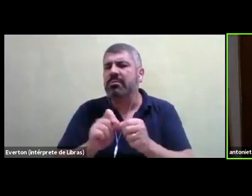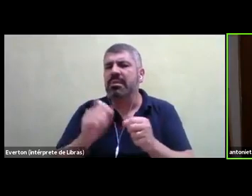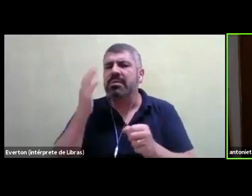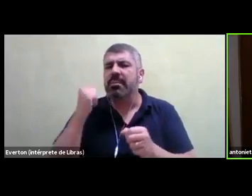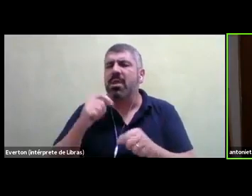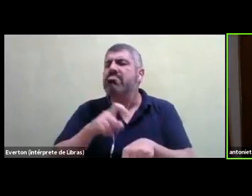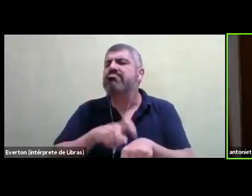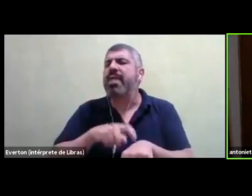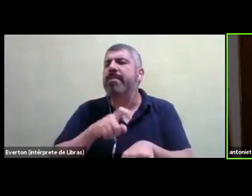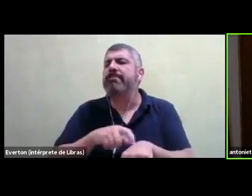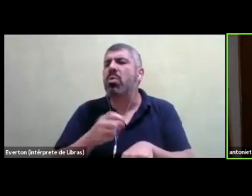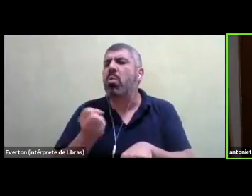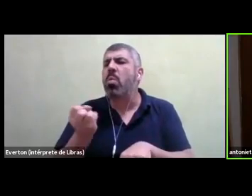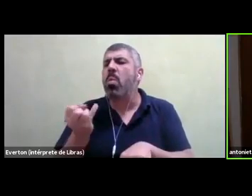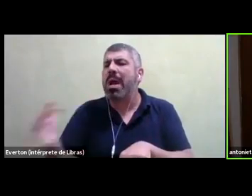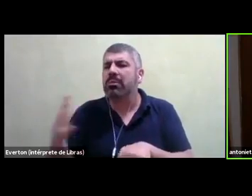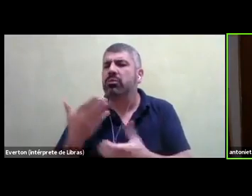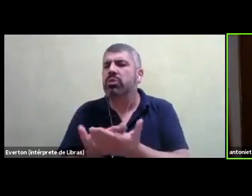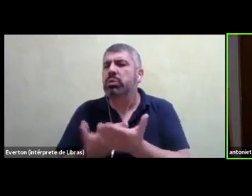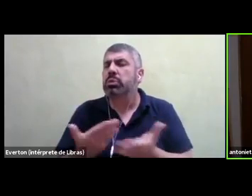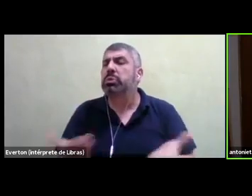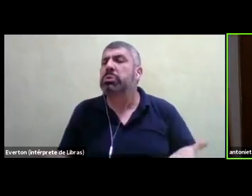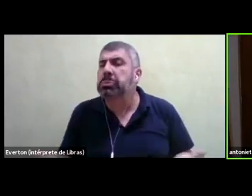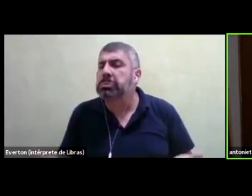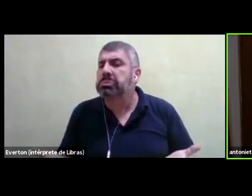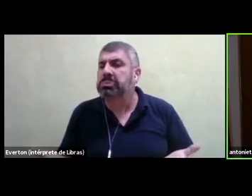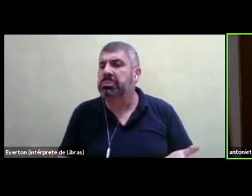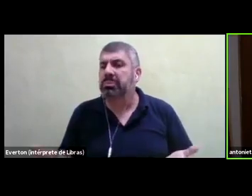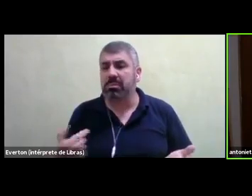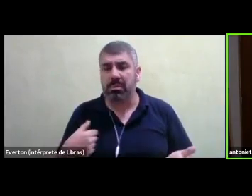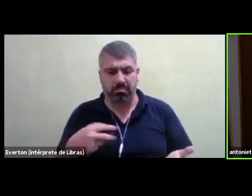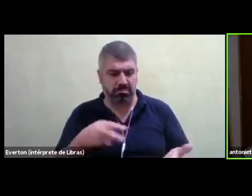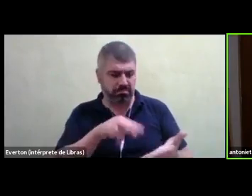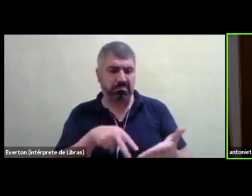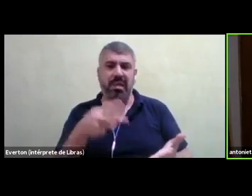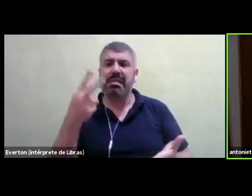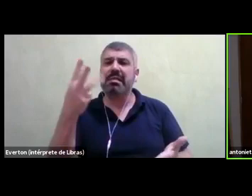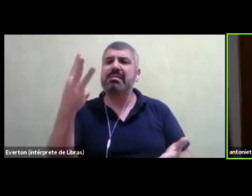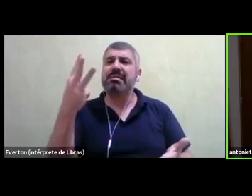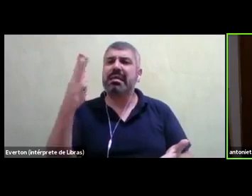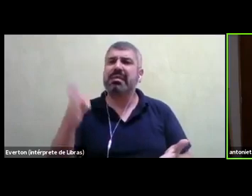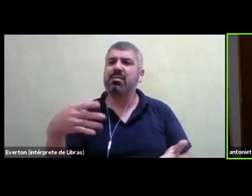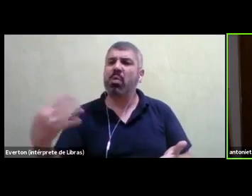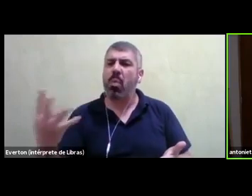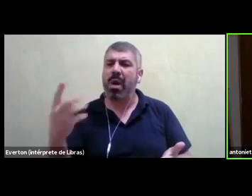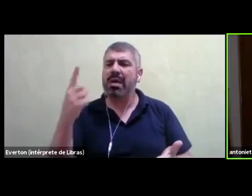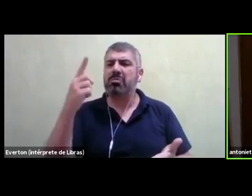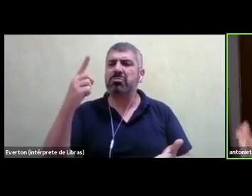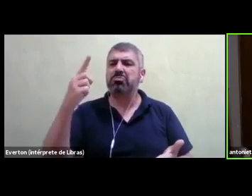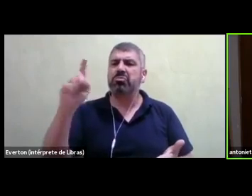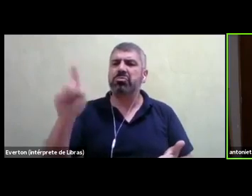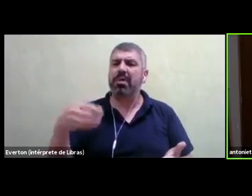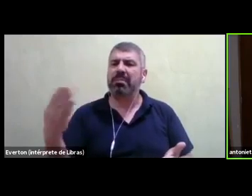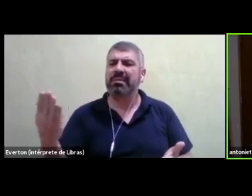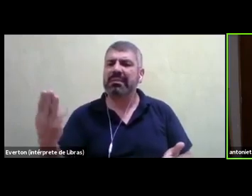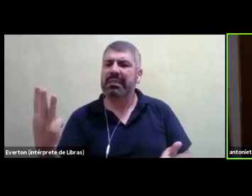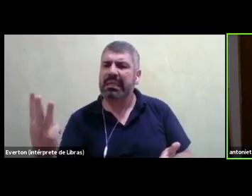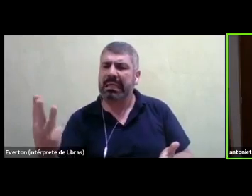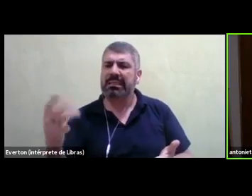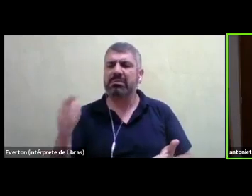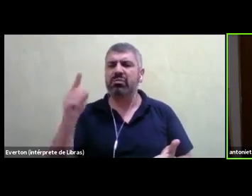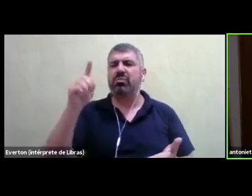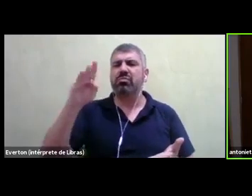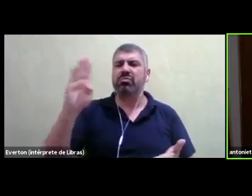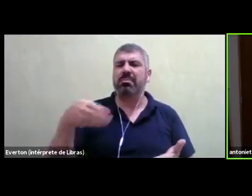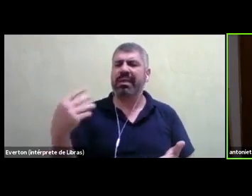tempos que não nos dizem muita coisa, né? 3/4, 1/3, 1/4. Você está pensando em que realidade?